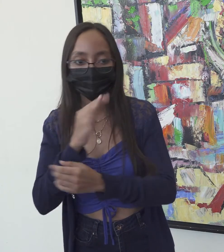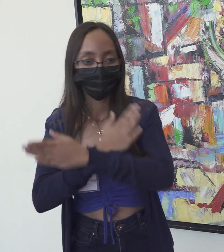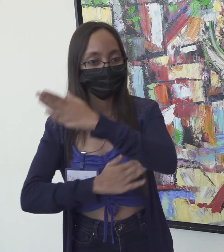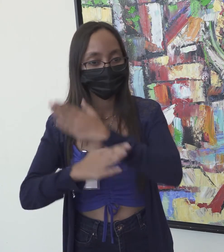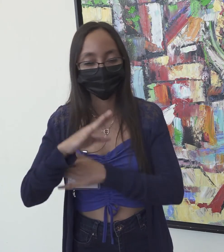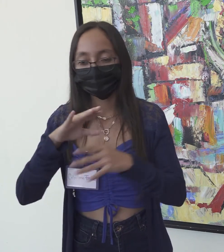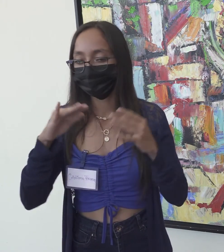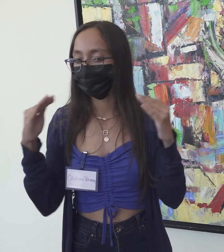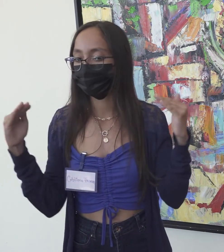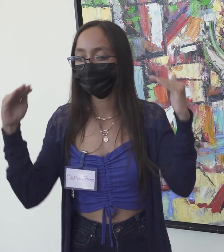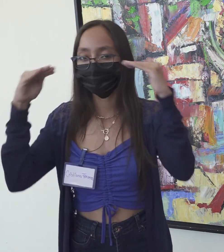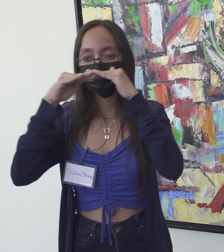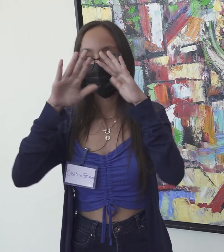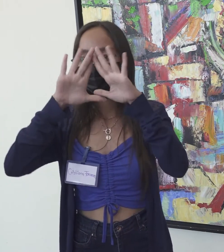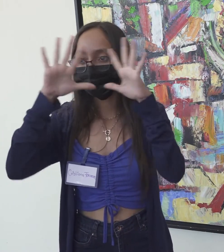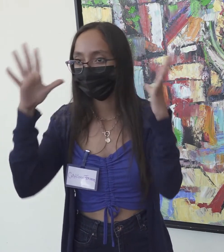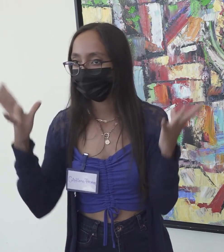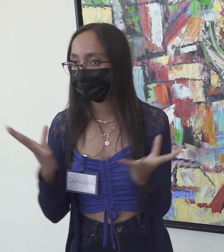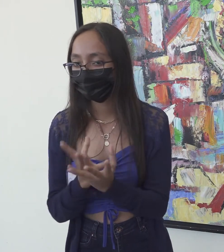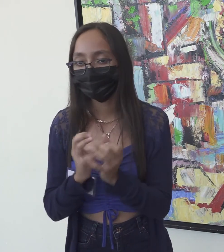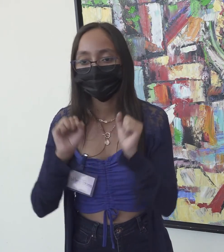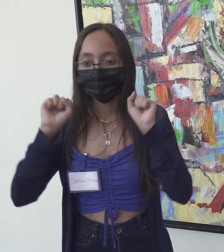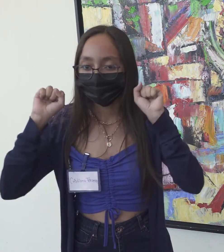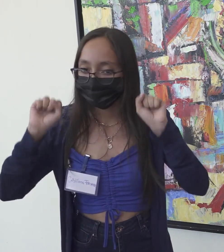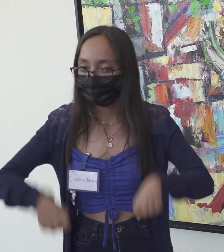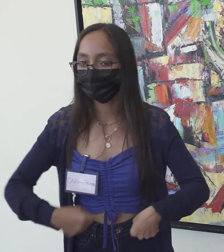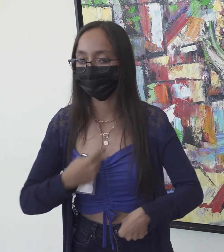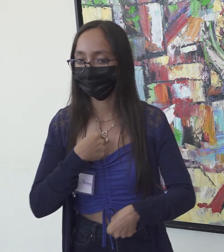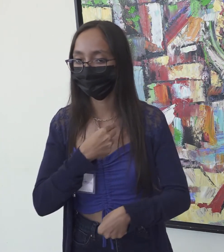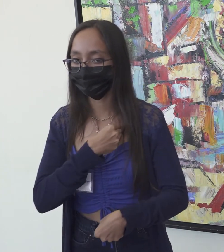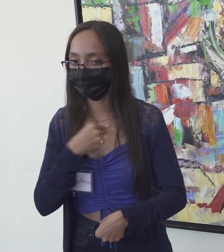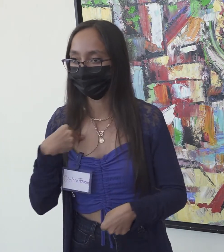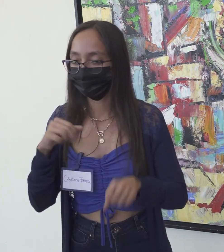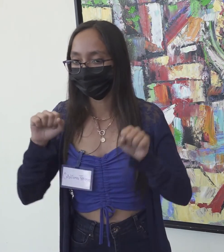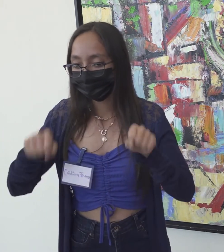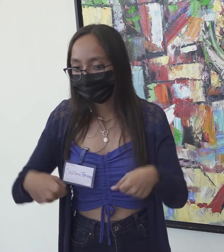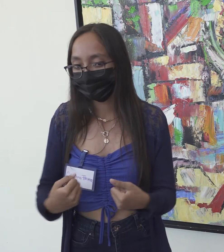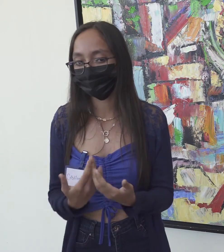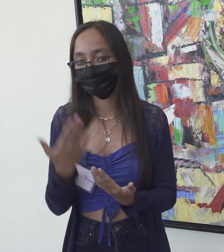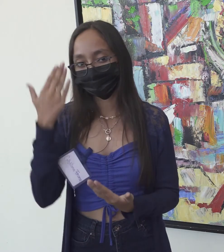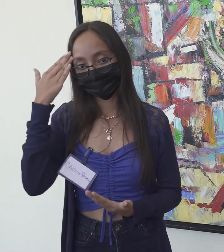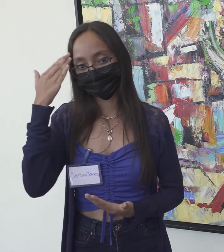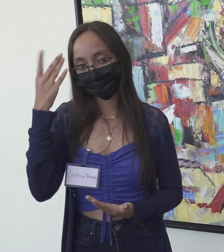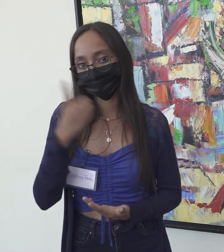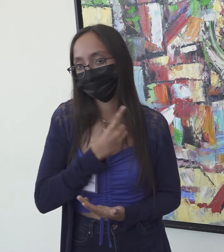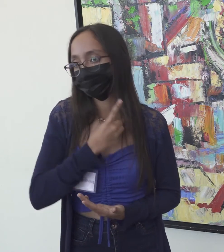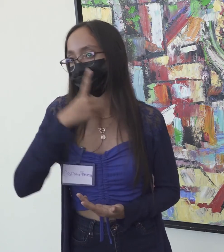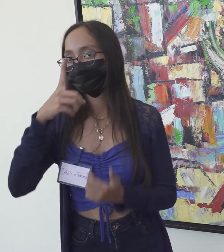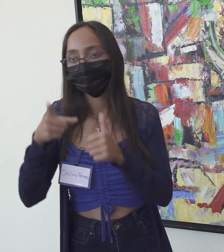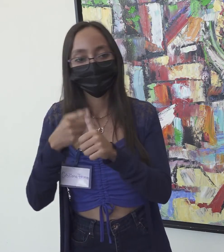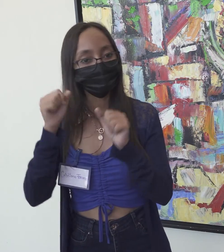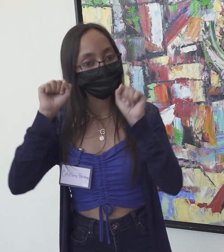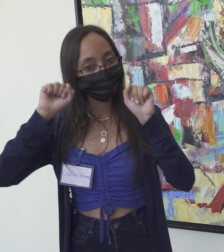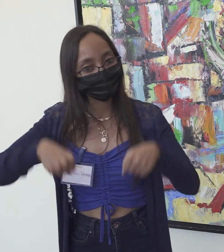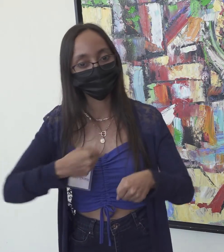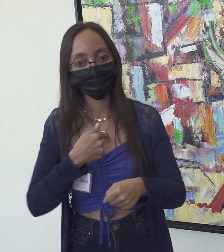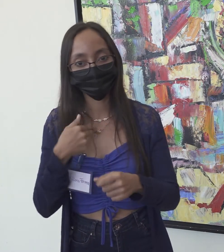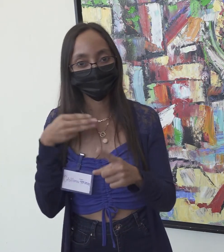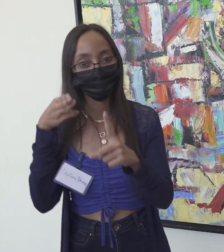con discapacidad, sin discapacidad. El mundo necesita eso, hacer de eso realidad. Todos somos iguales a la creación de Dios y esa